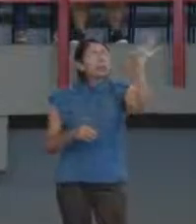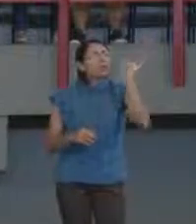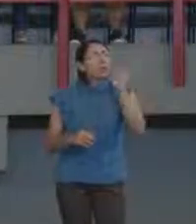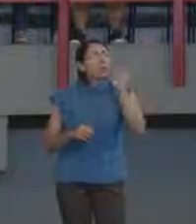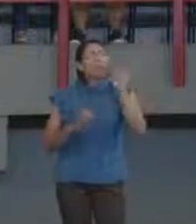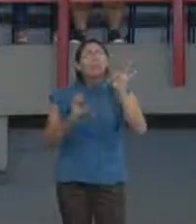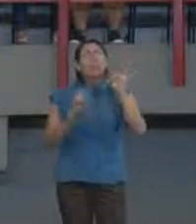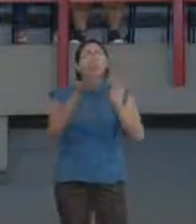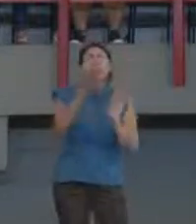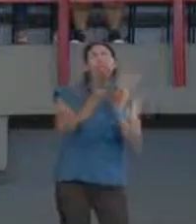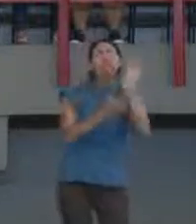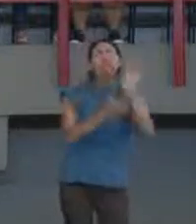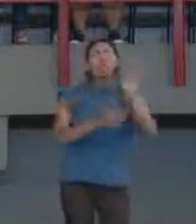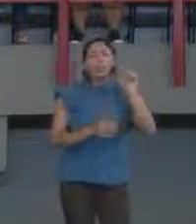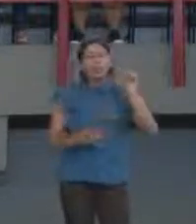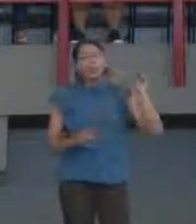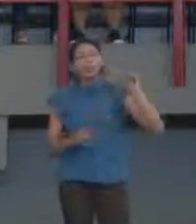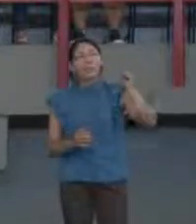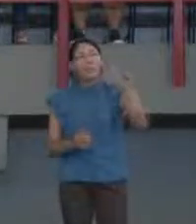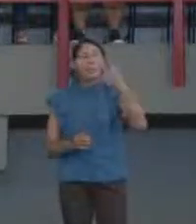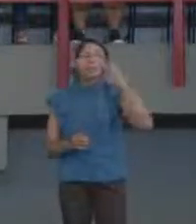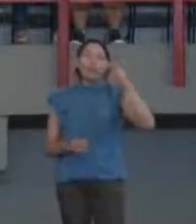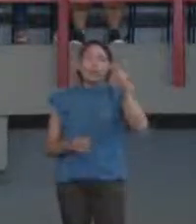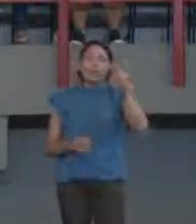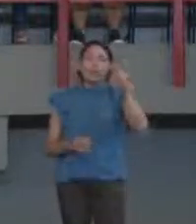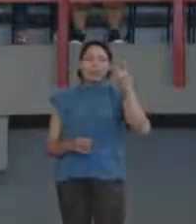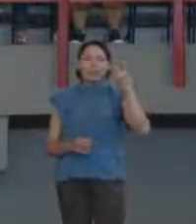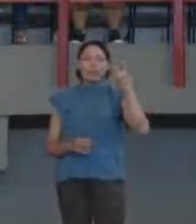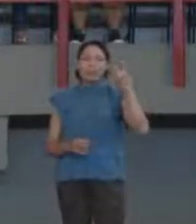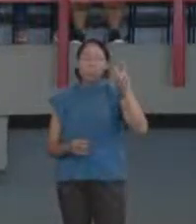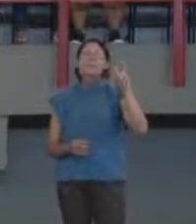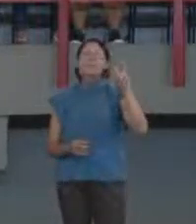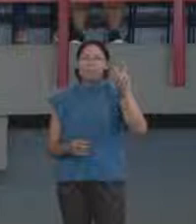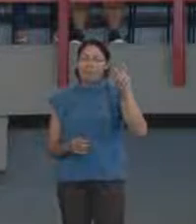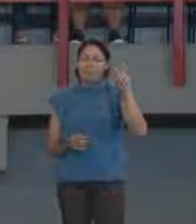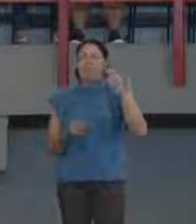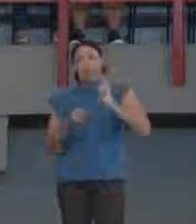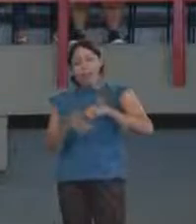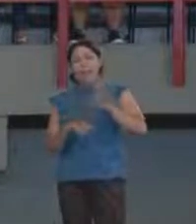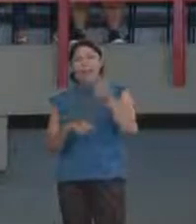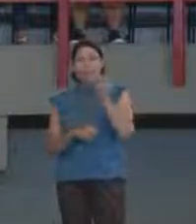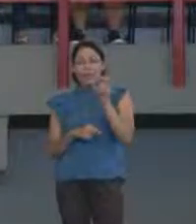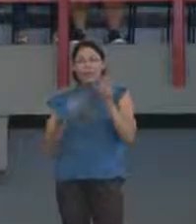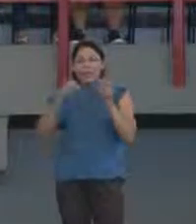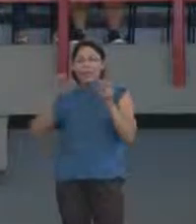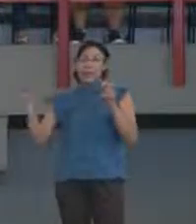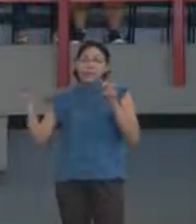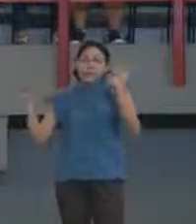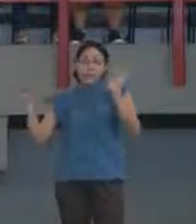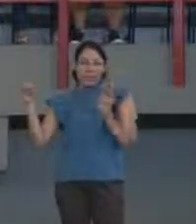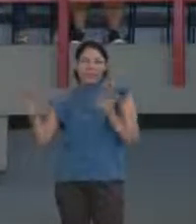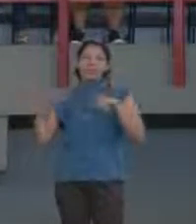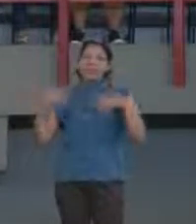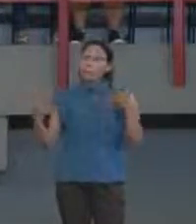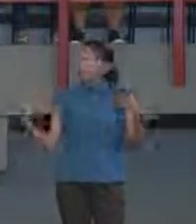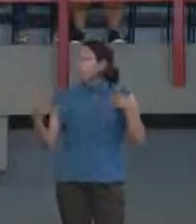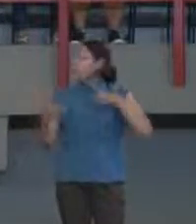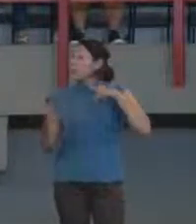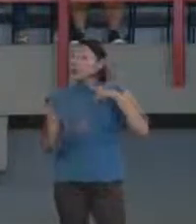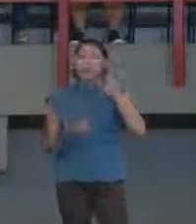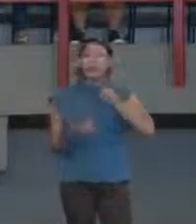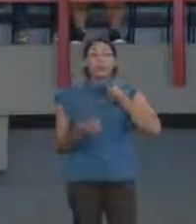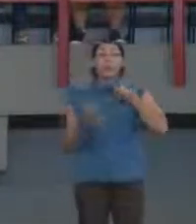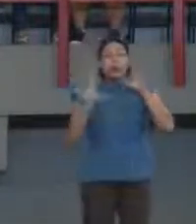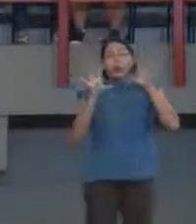quê? 45, que é 15% de 300. Então, esses valorzinhos que representam a quantidade de veículos, eles